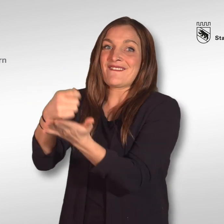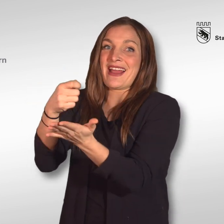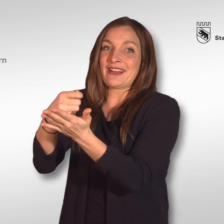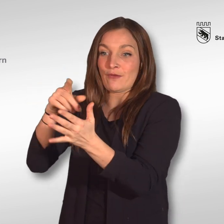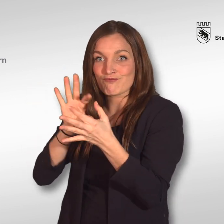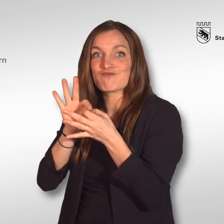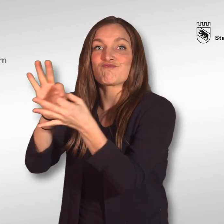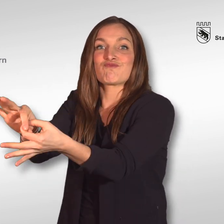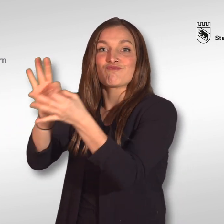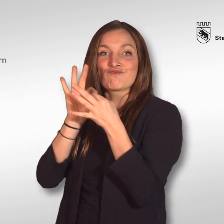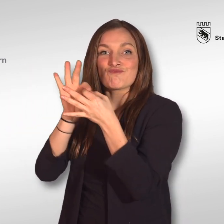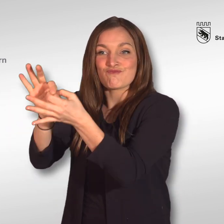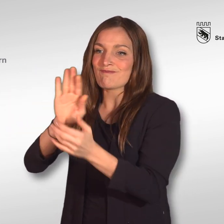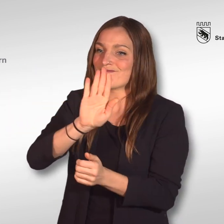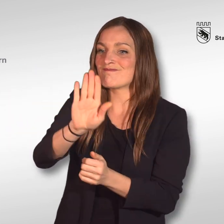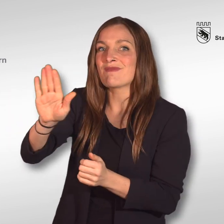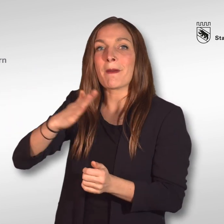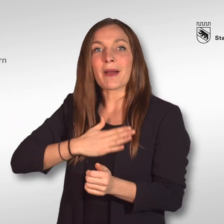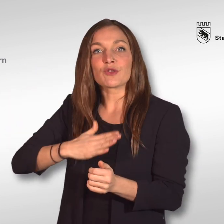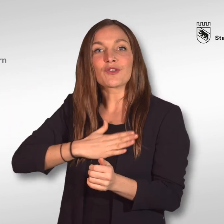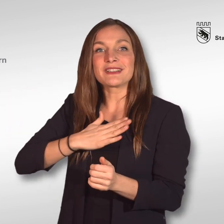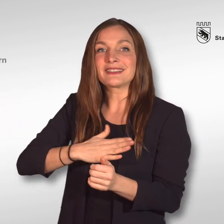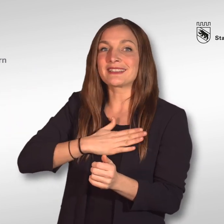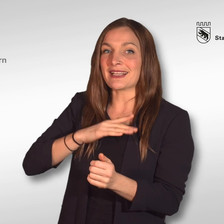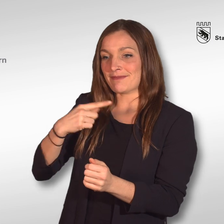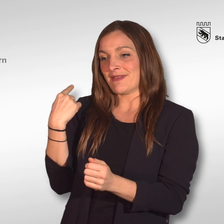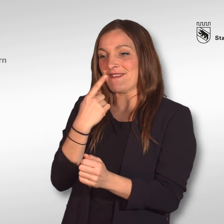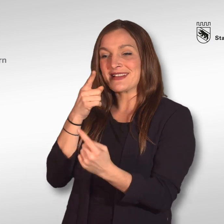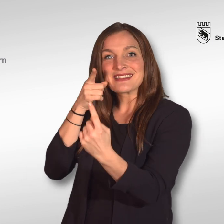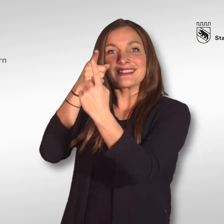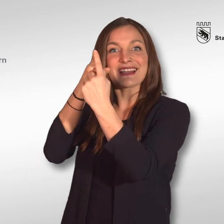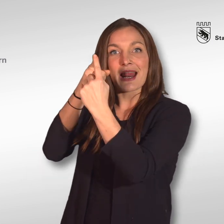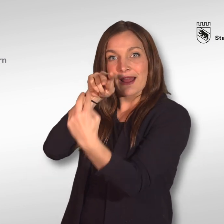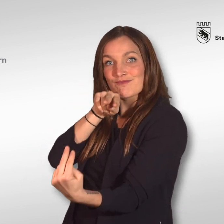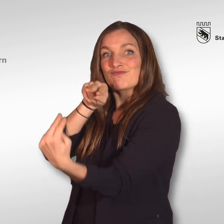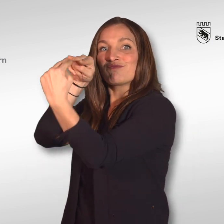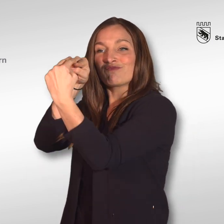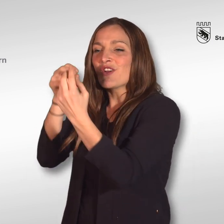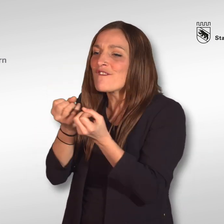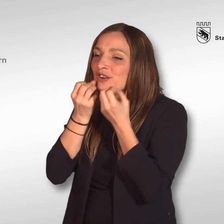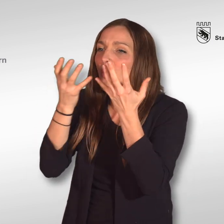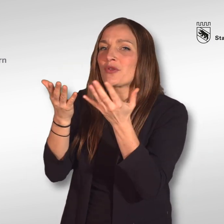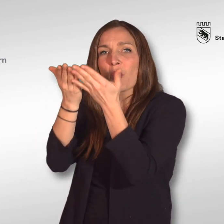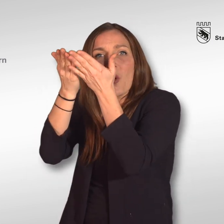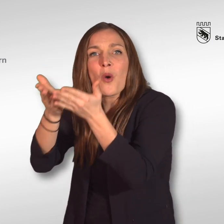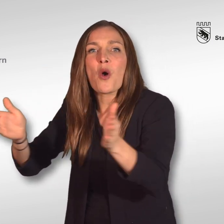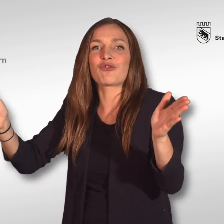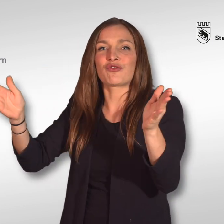uns Dienstleistungsbereitschaft, Offenheit, Freundlichkeit und Verständnis für die Bedürfnisse der Öffentlichkeit